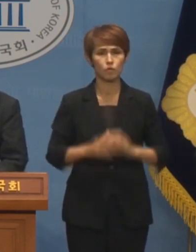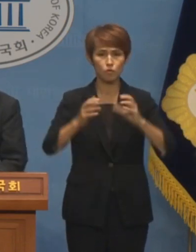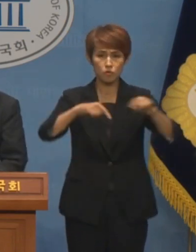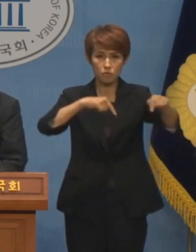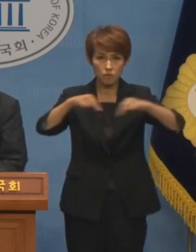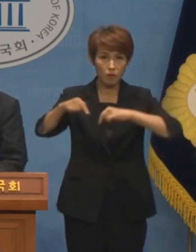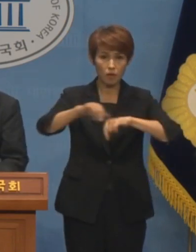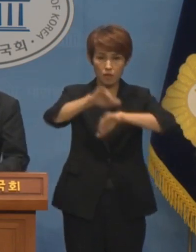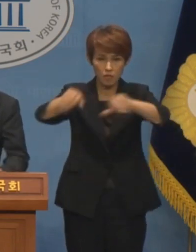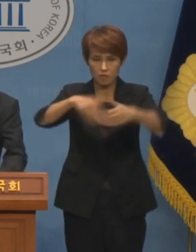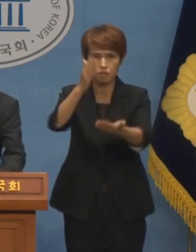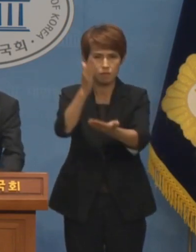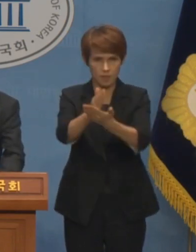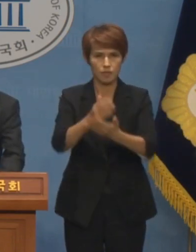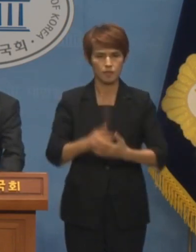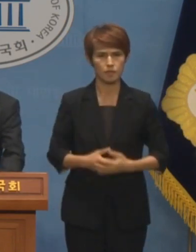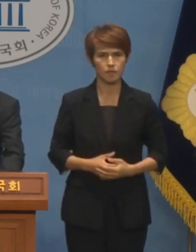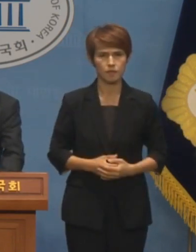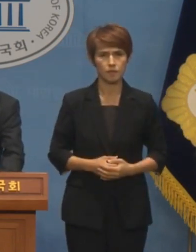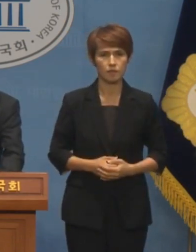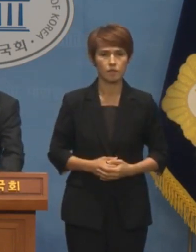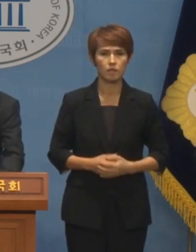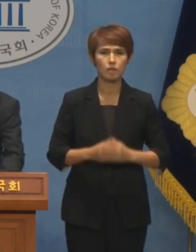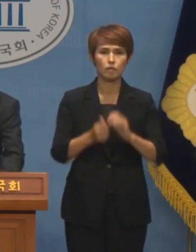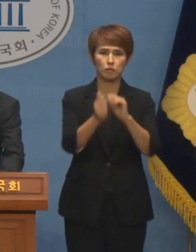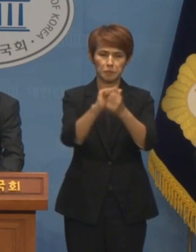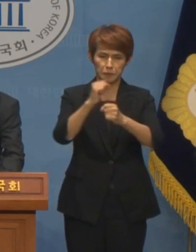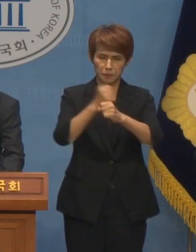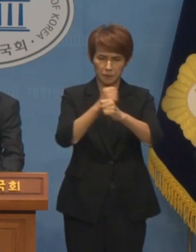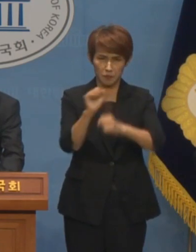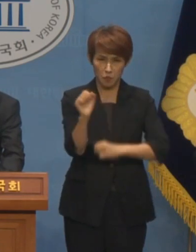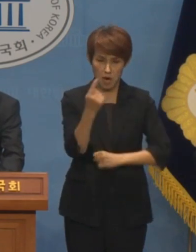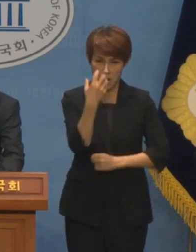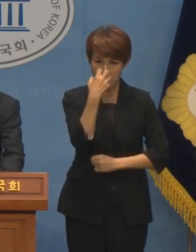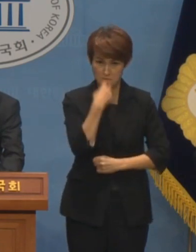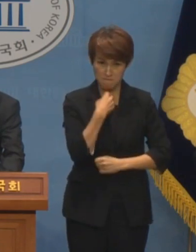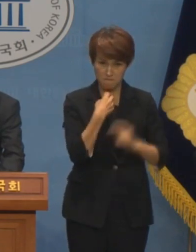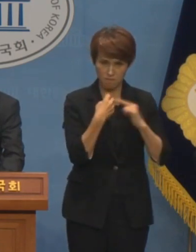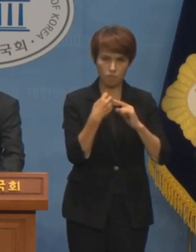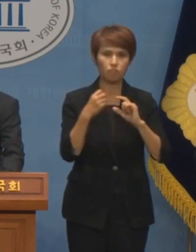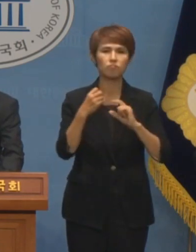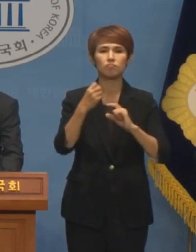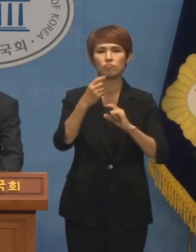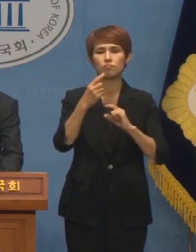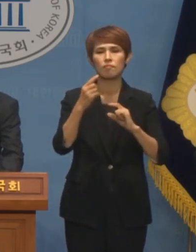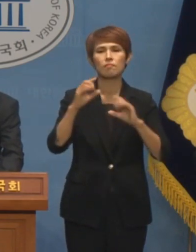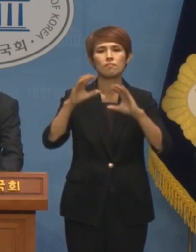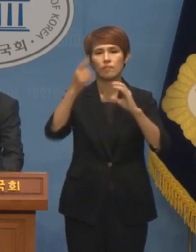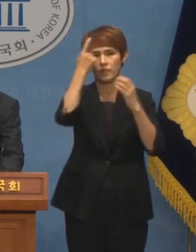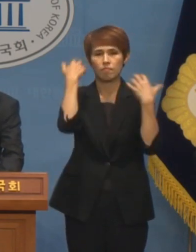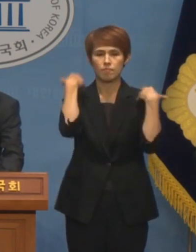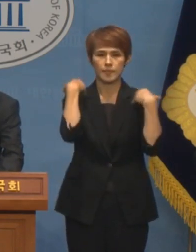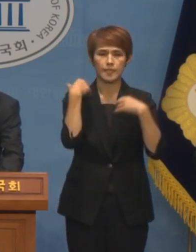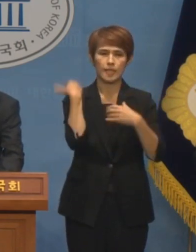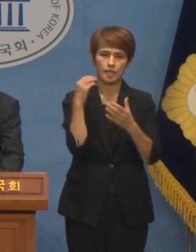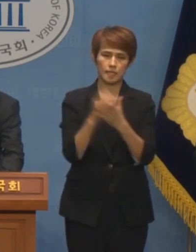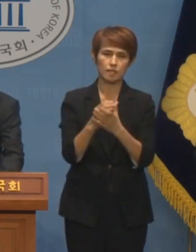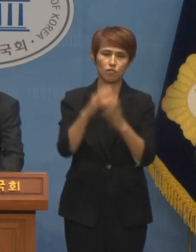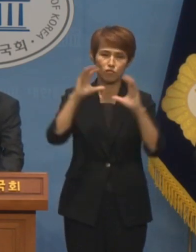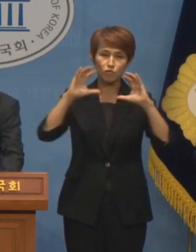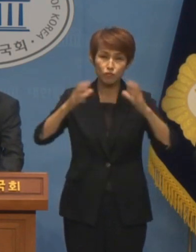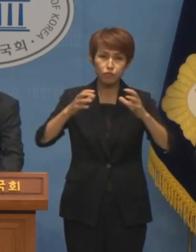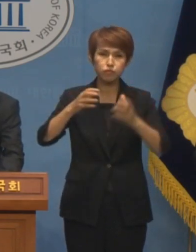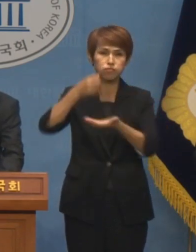부의원 자리에서 내려오십시오. 둘째, 주가 조작으로 인한 수익을 국고로 반납하고 법의 처분을 기다리십시오.